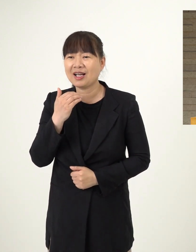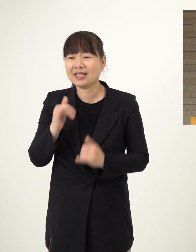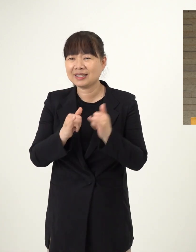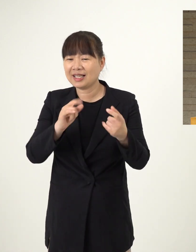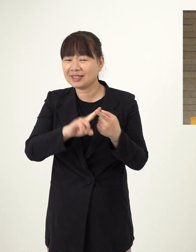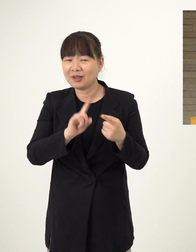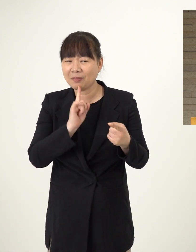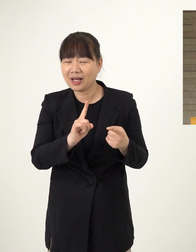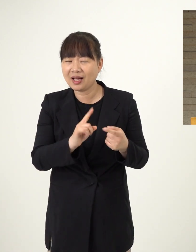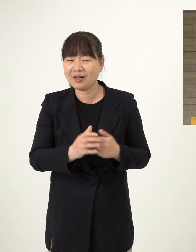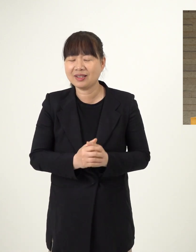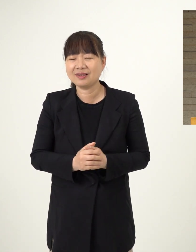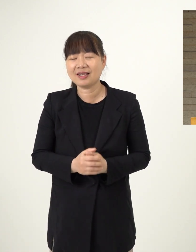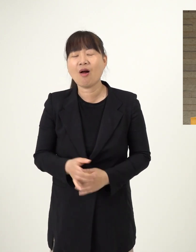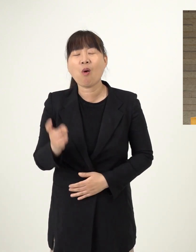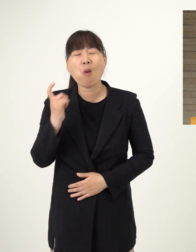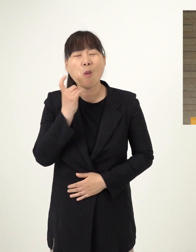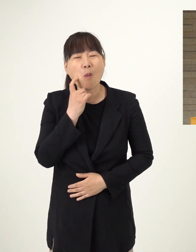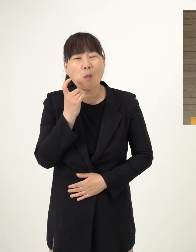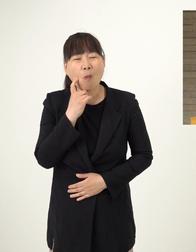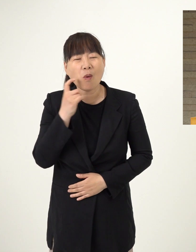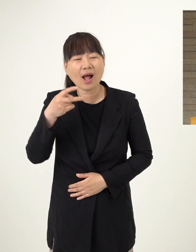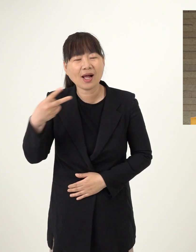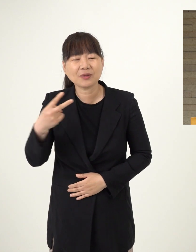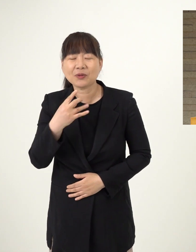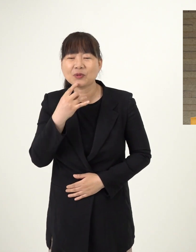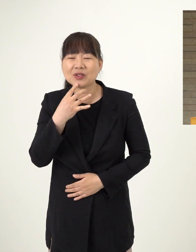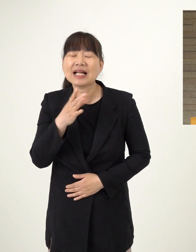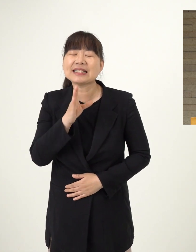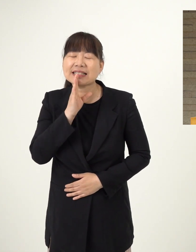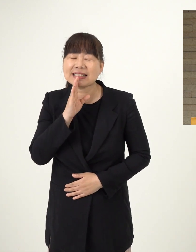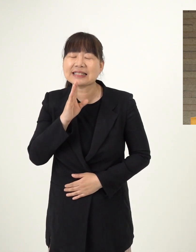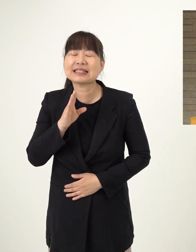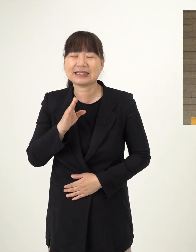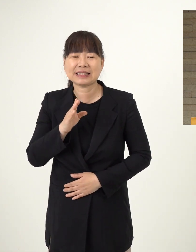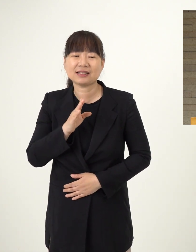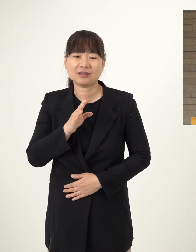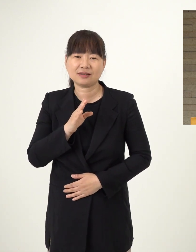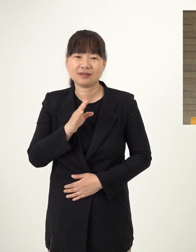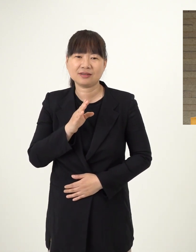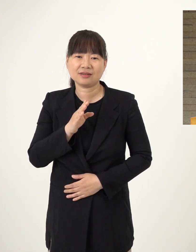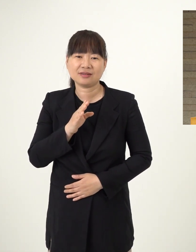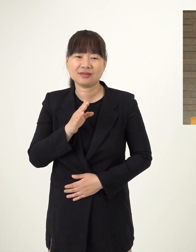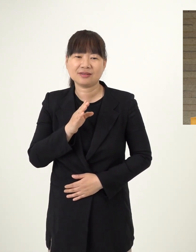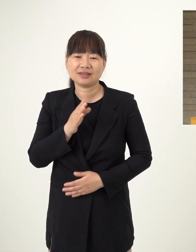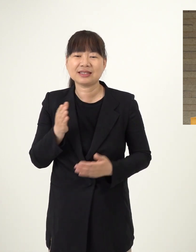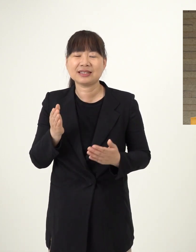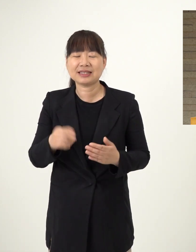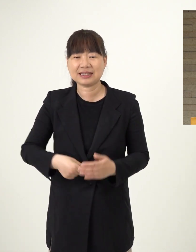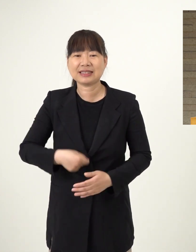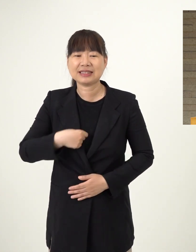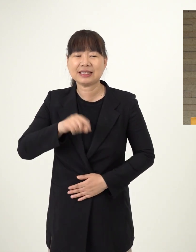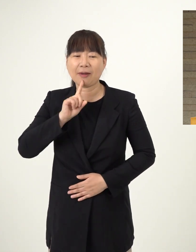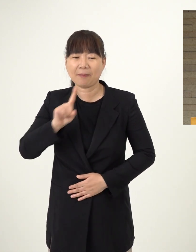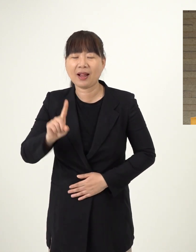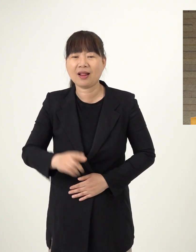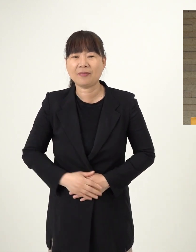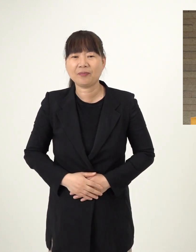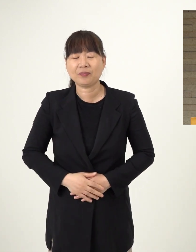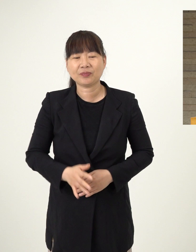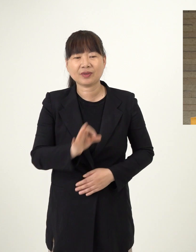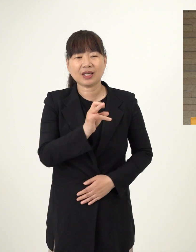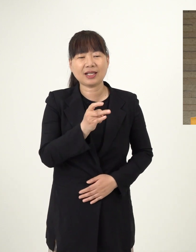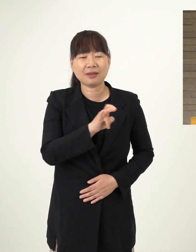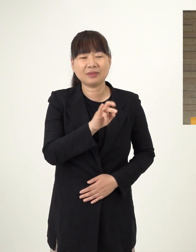거짓은 유일한 진실이다. 이야, 참. 예레미야 선지자도 그의